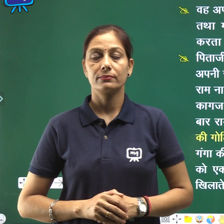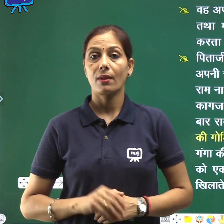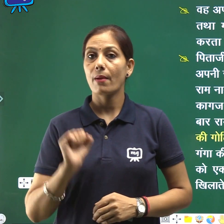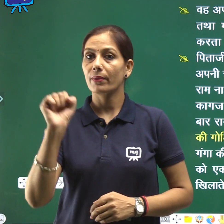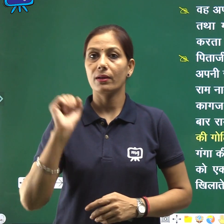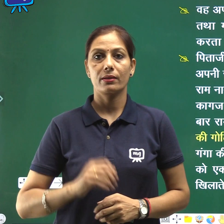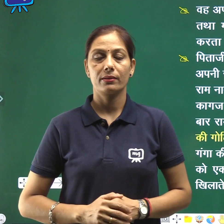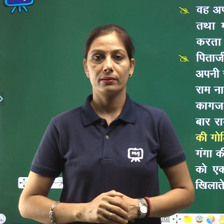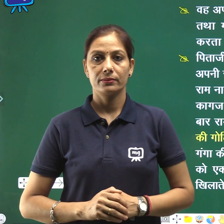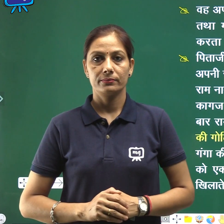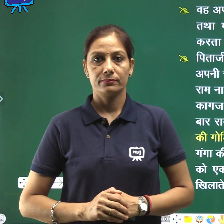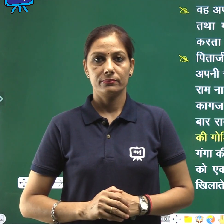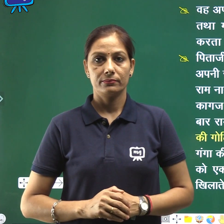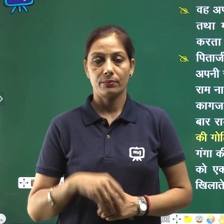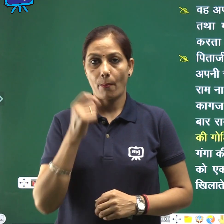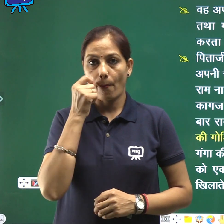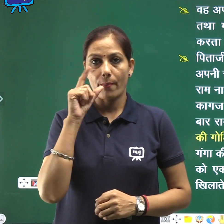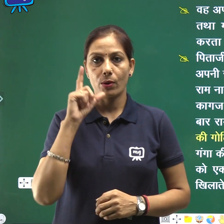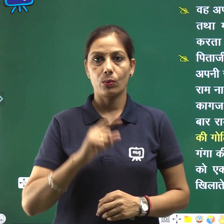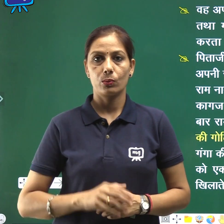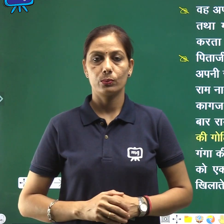अपने पिता को